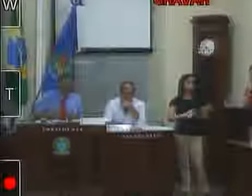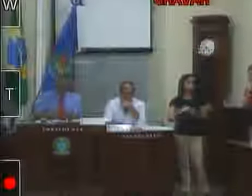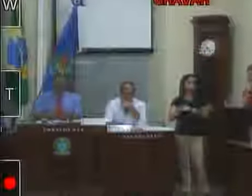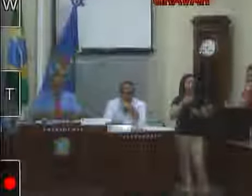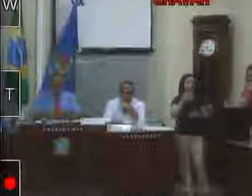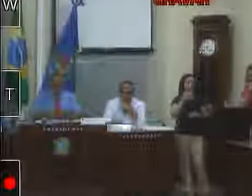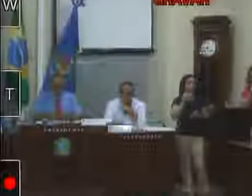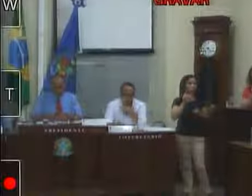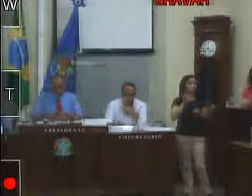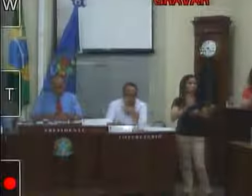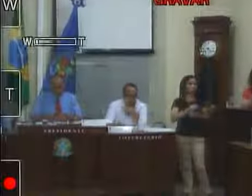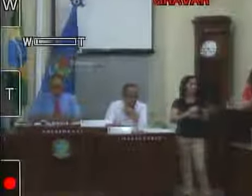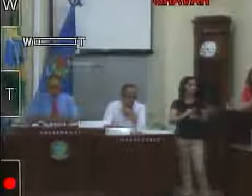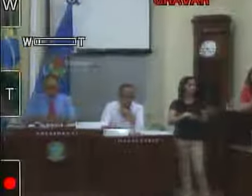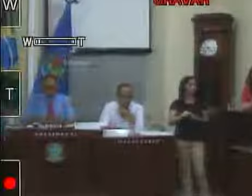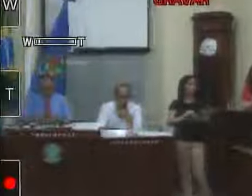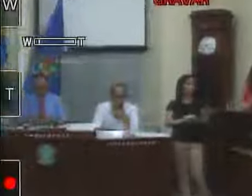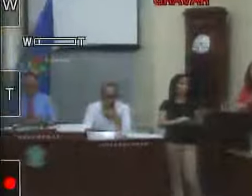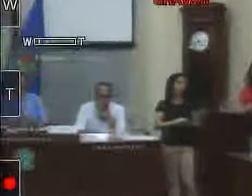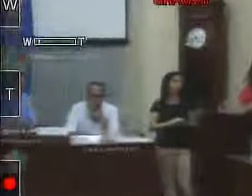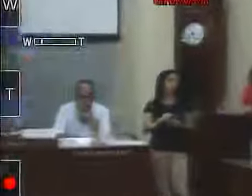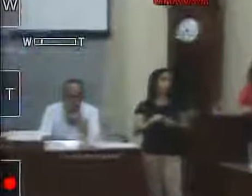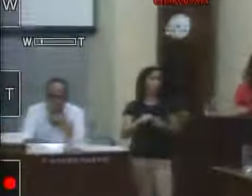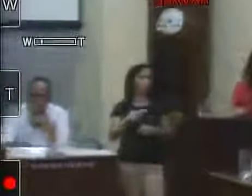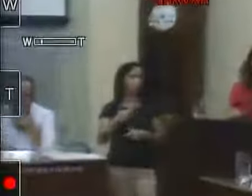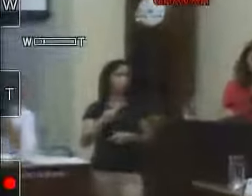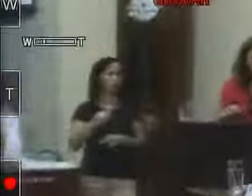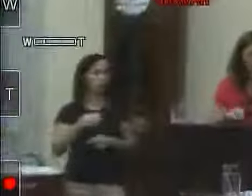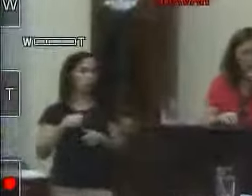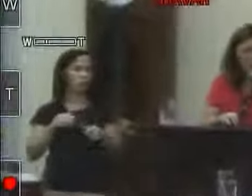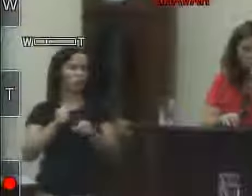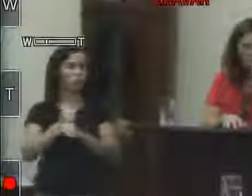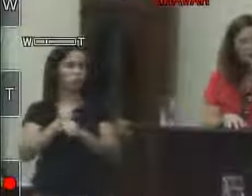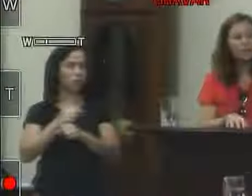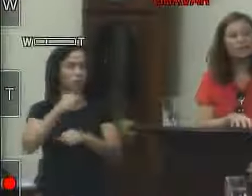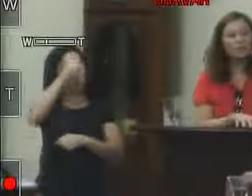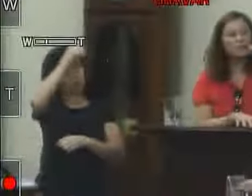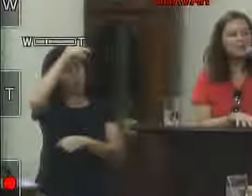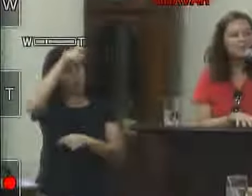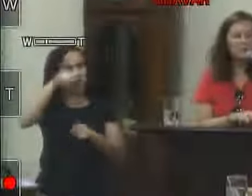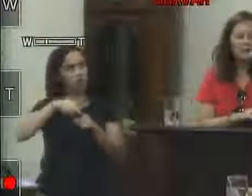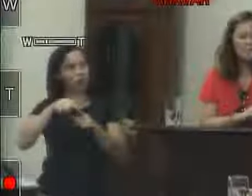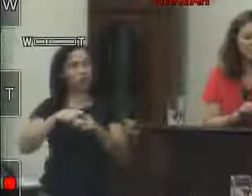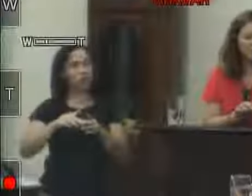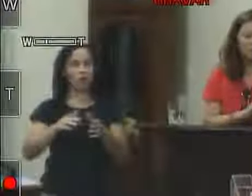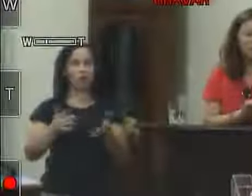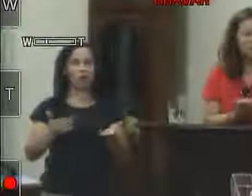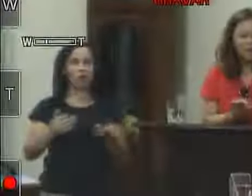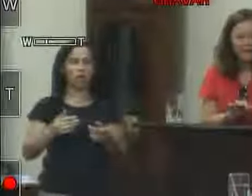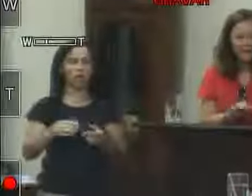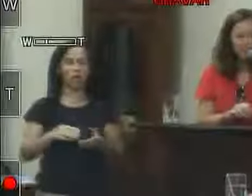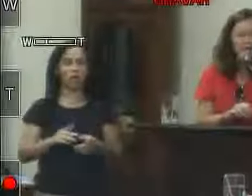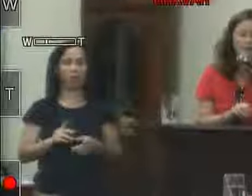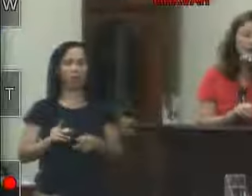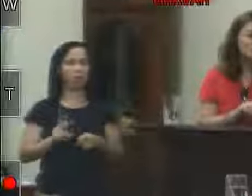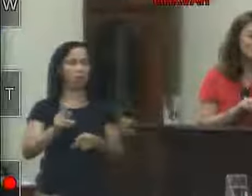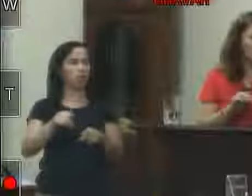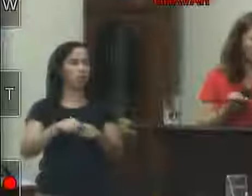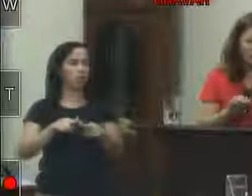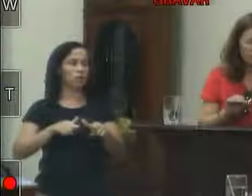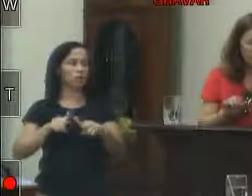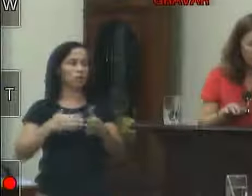gostaria de dizer para vocês, vereadores, que eu tenho 20 anos de carreira na prefeitura, sou praticamente apolítica partidária, trabalho